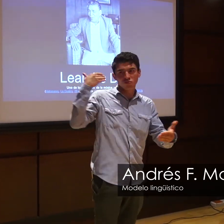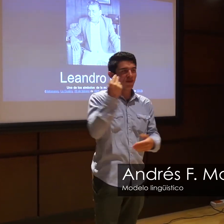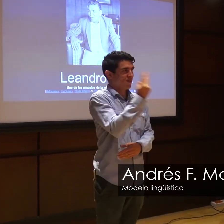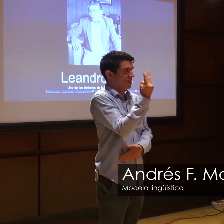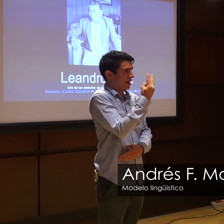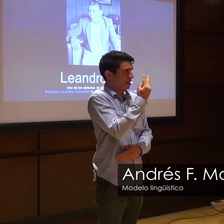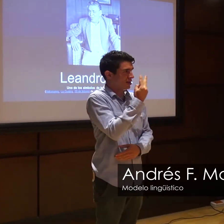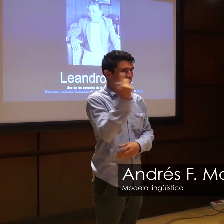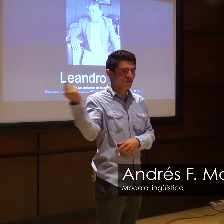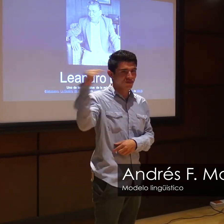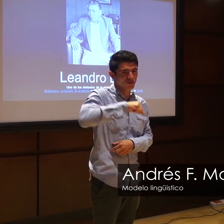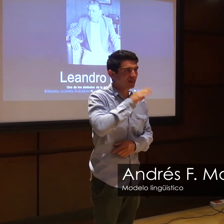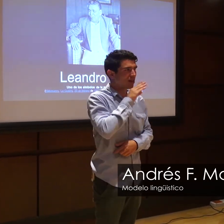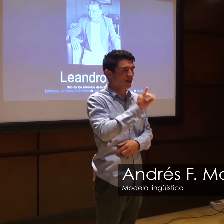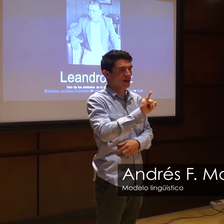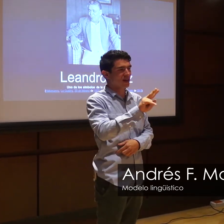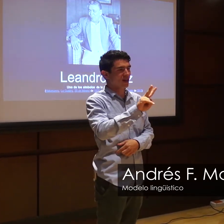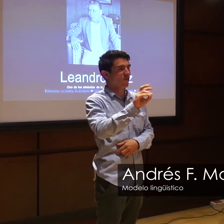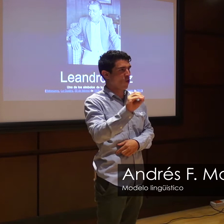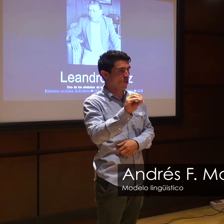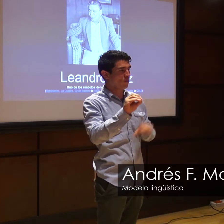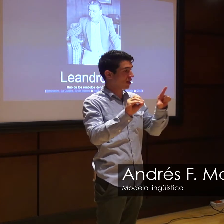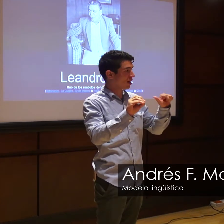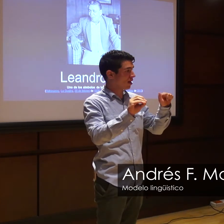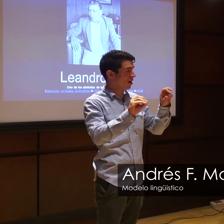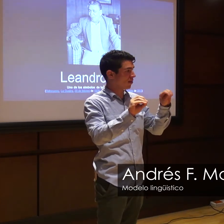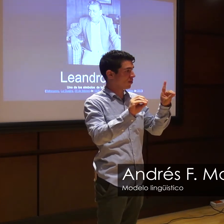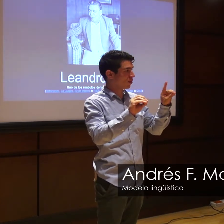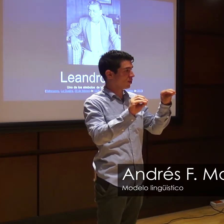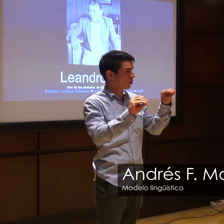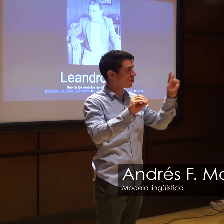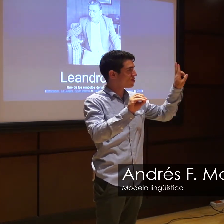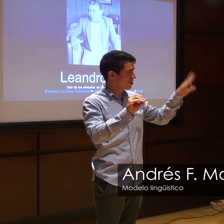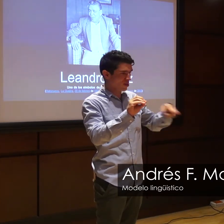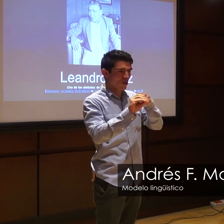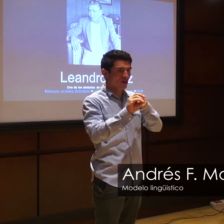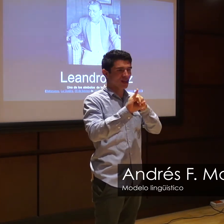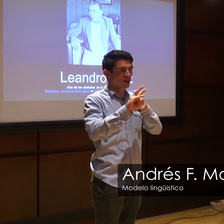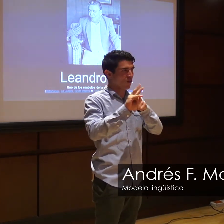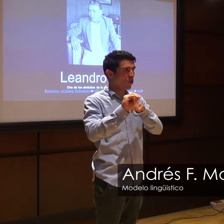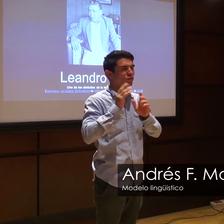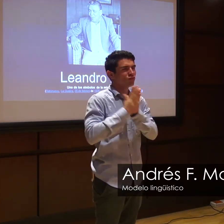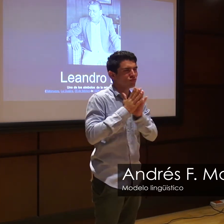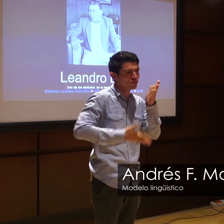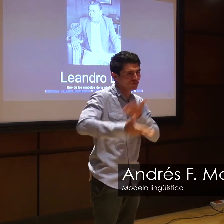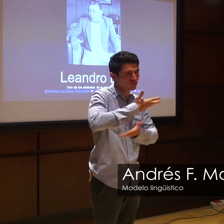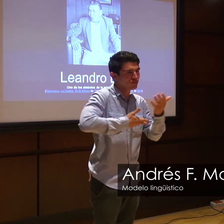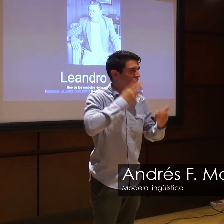Hoy vamos a retomar algo de lo que estuvimos hablando hace 8 días con Ivo Díaz, quien estuvo